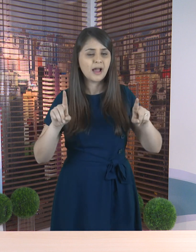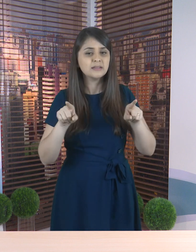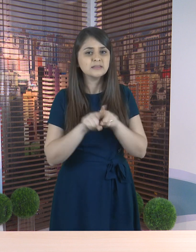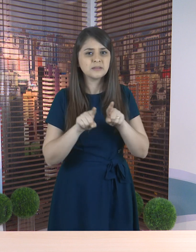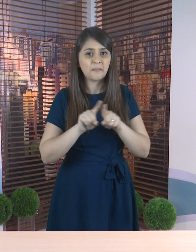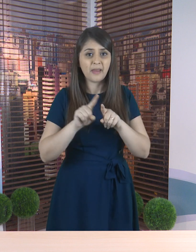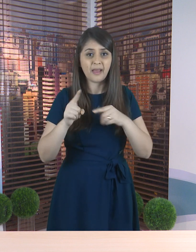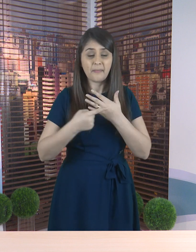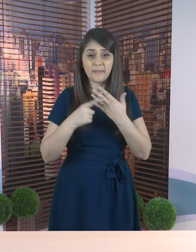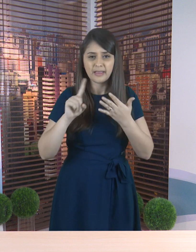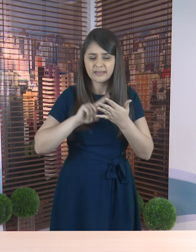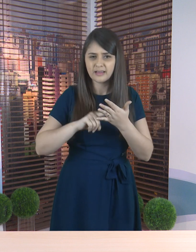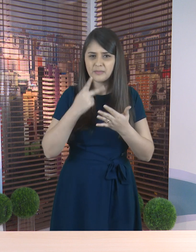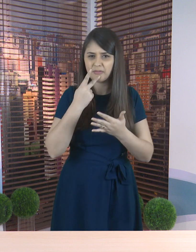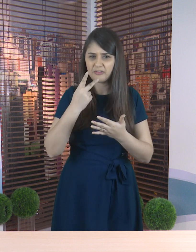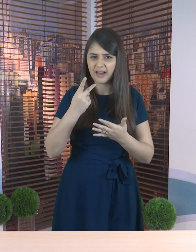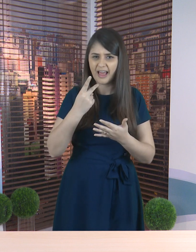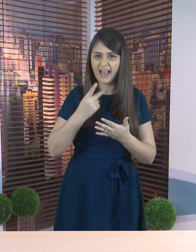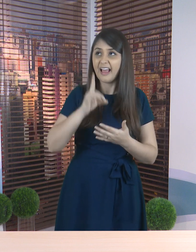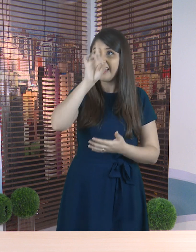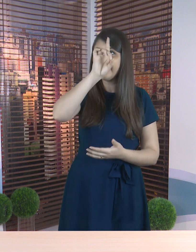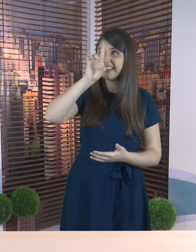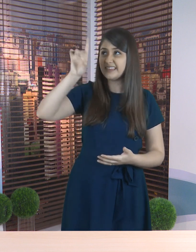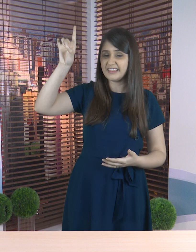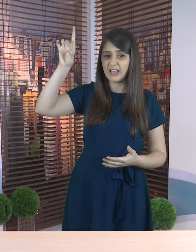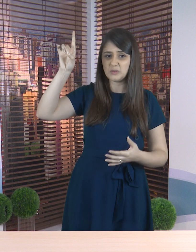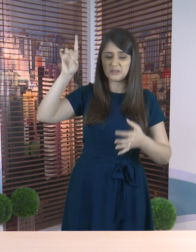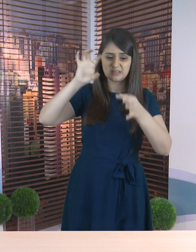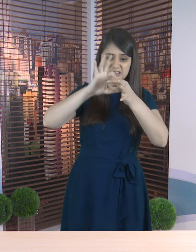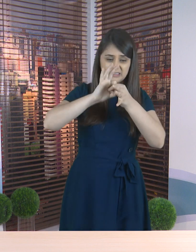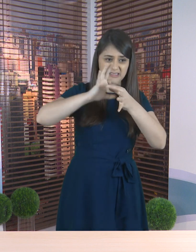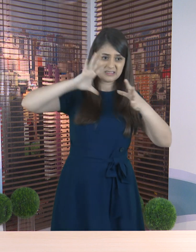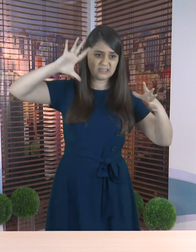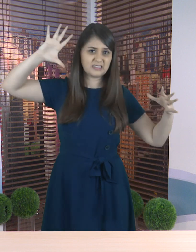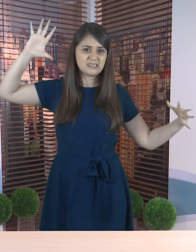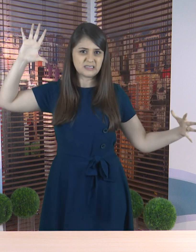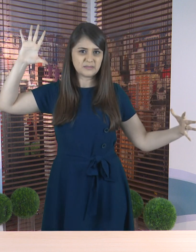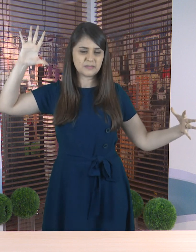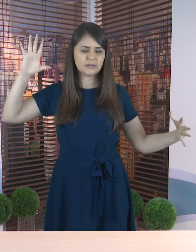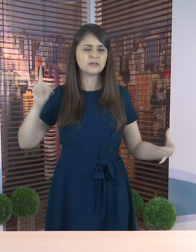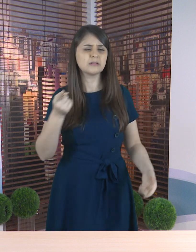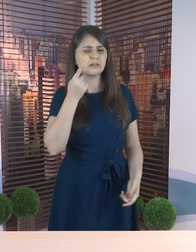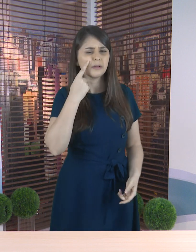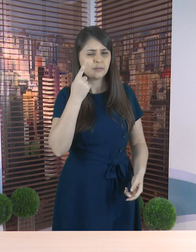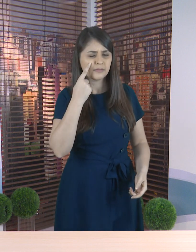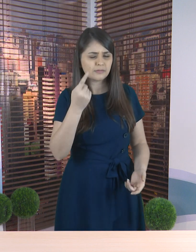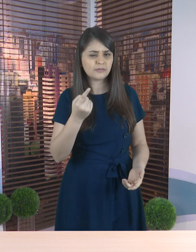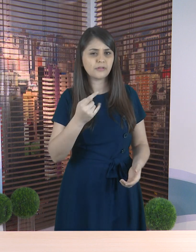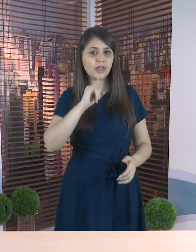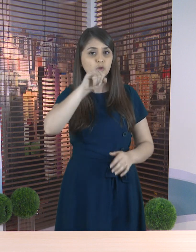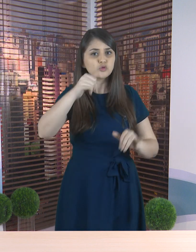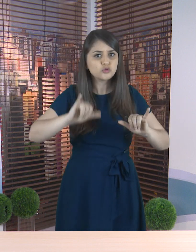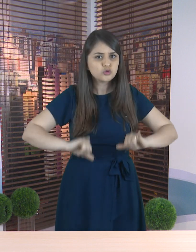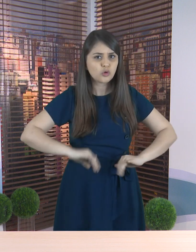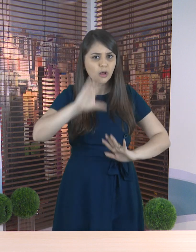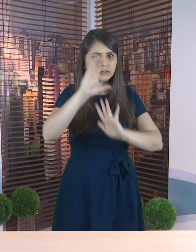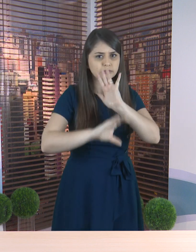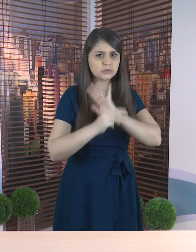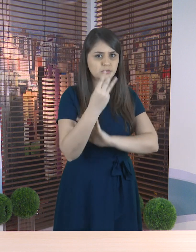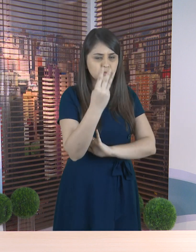9. Voltando ao capítulo 11, Zofar afirma que, assim como o ser de Deus é